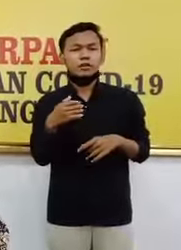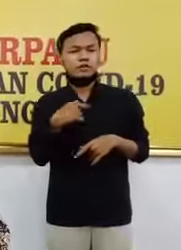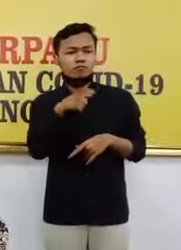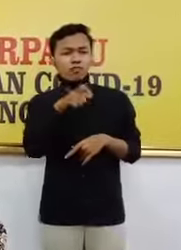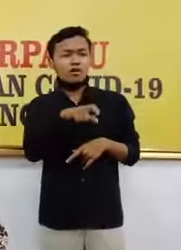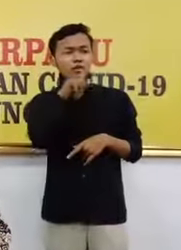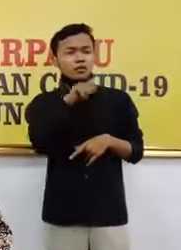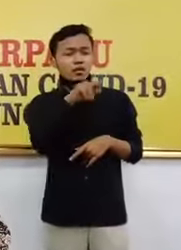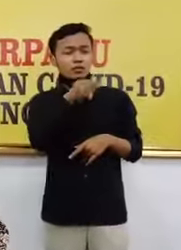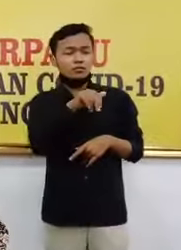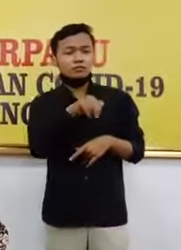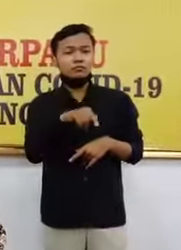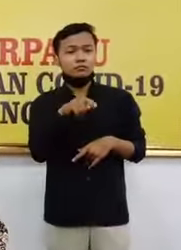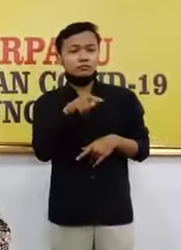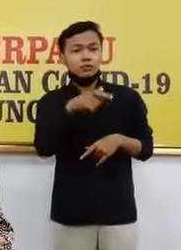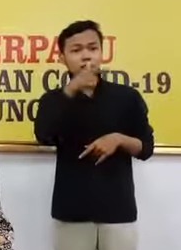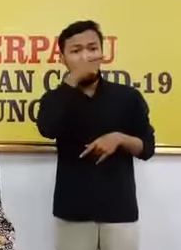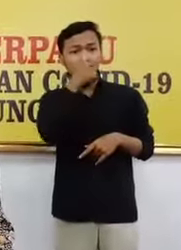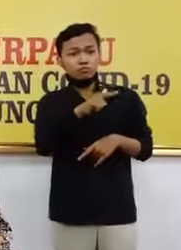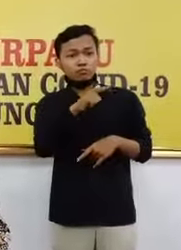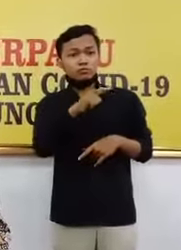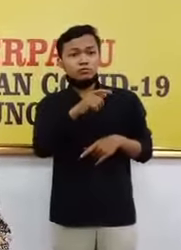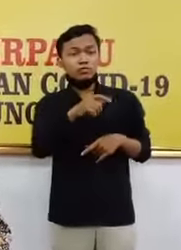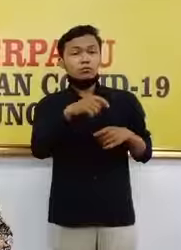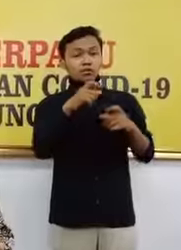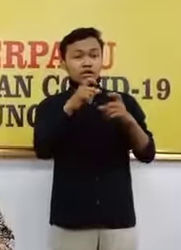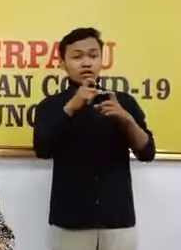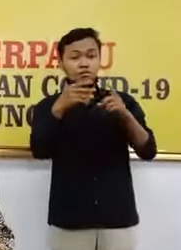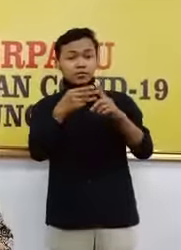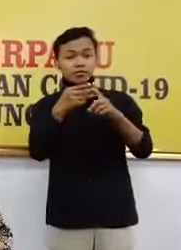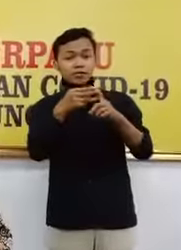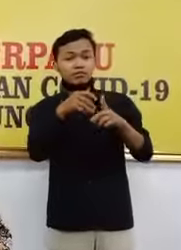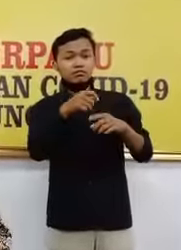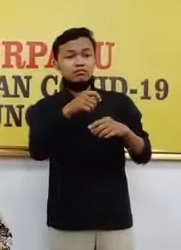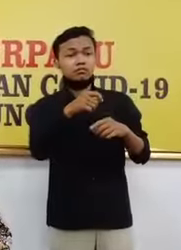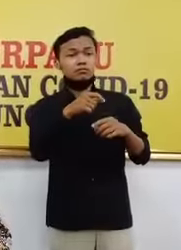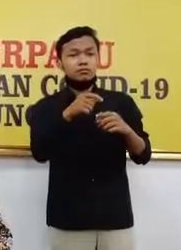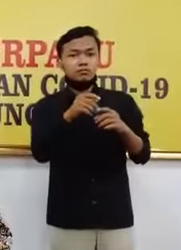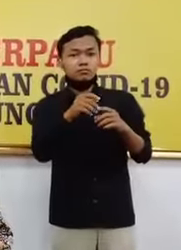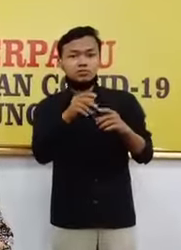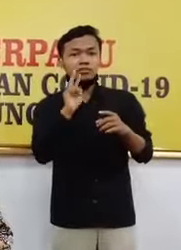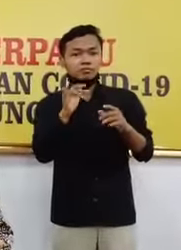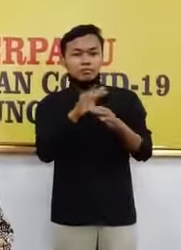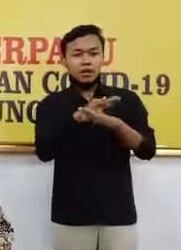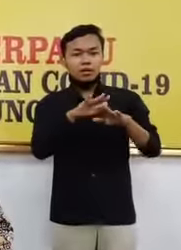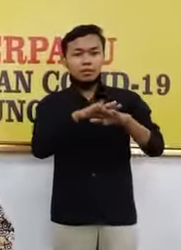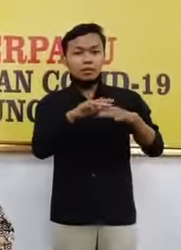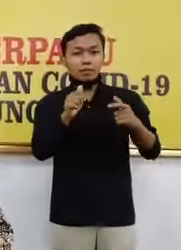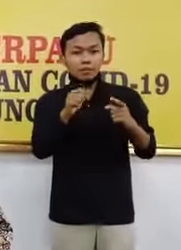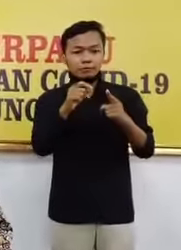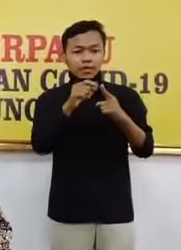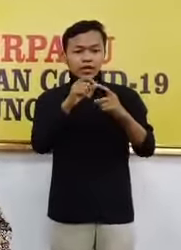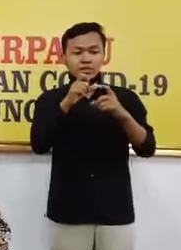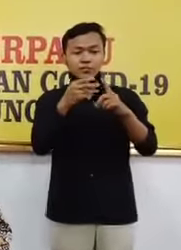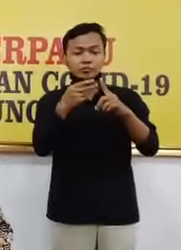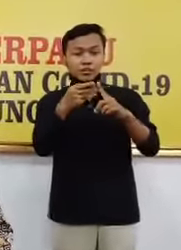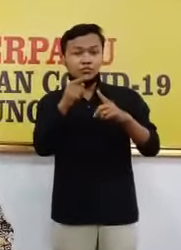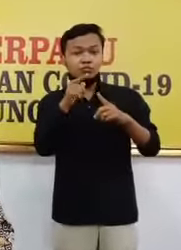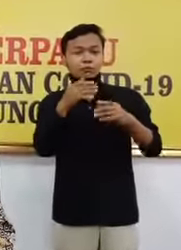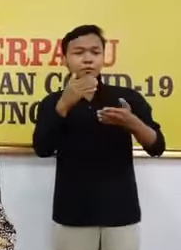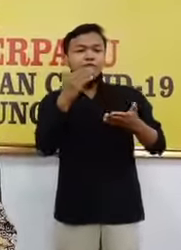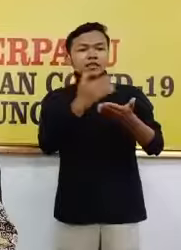pertanyaan juga, apakah Lampung akan mengajukan PSBB, ya, pengamanan sosial berskala besar ke Kementerian